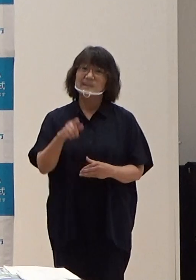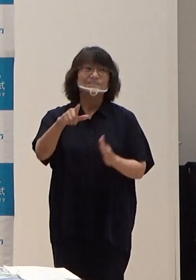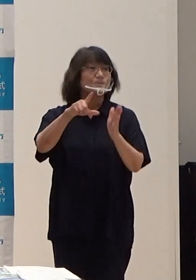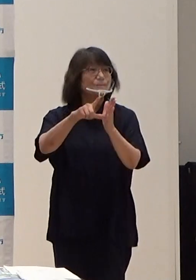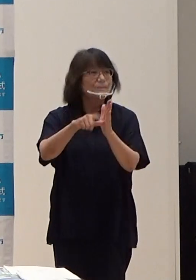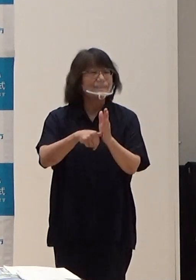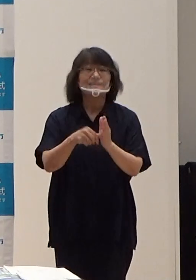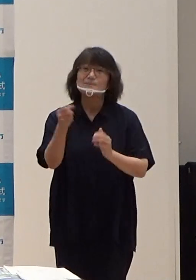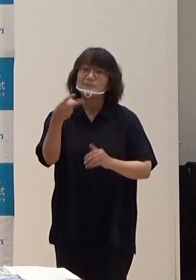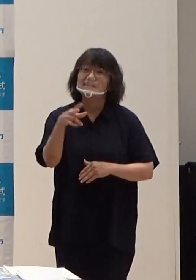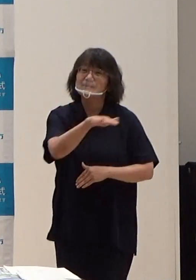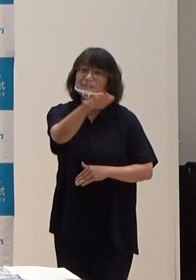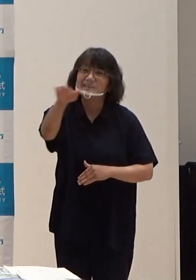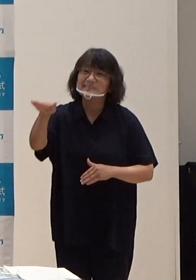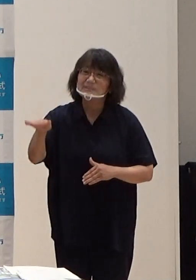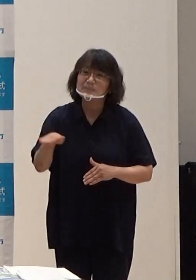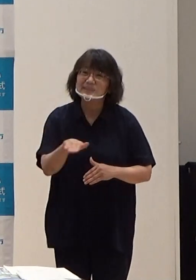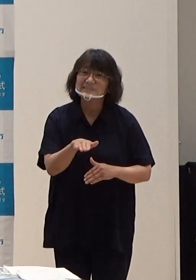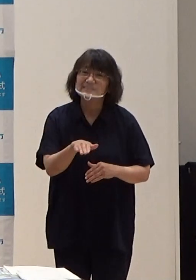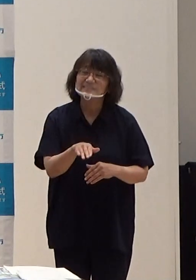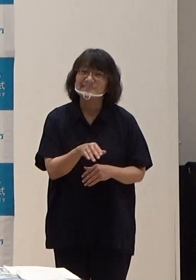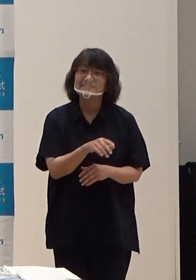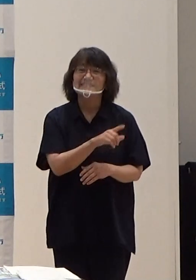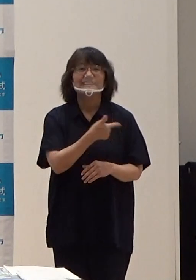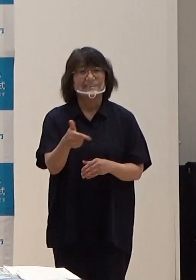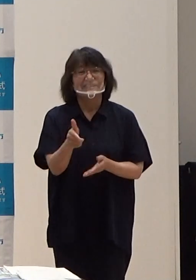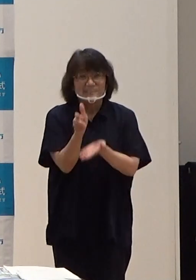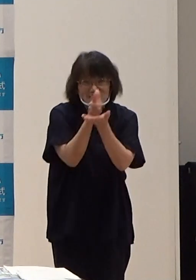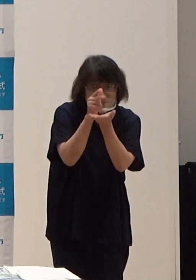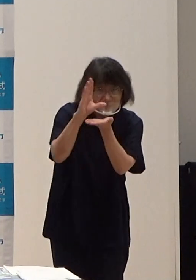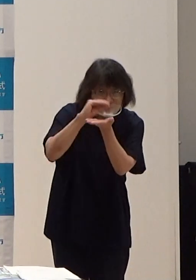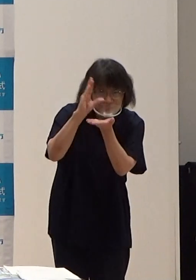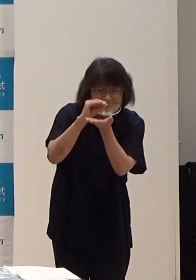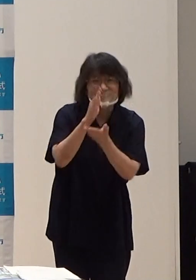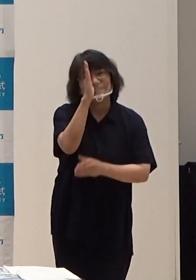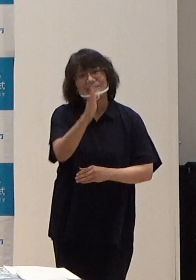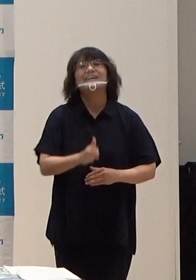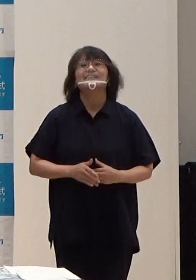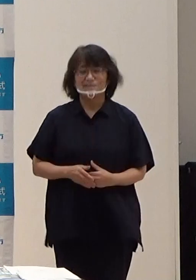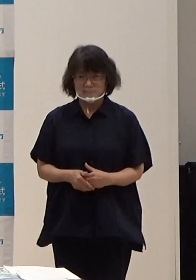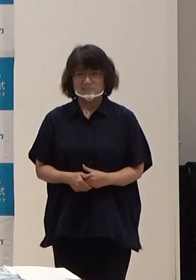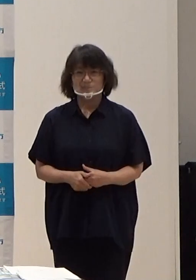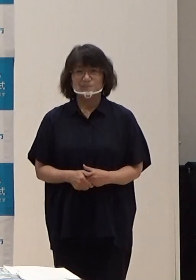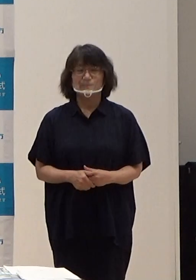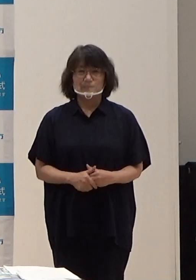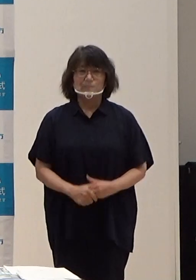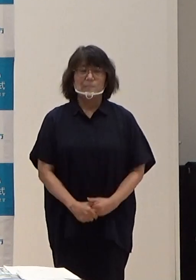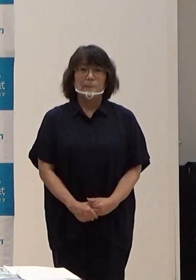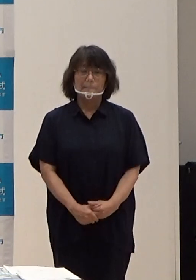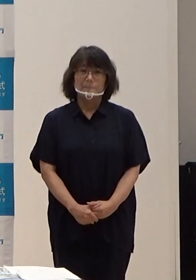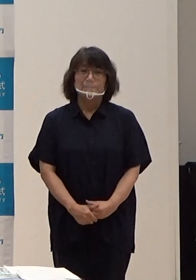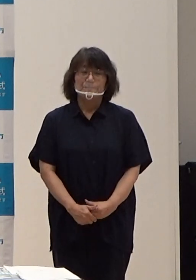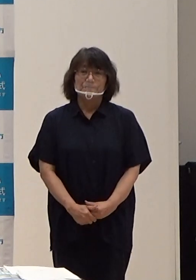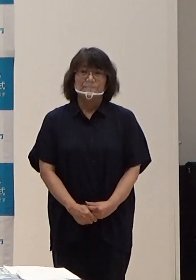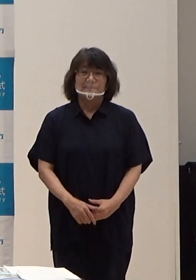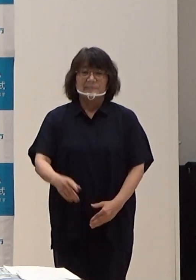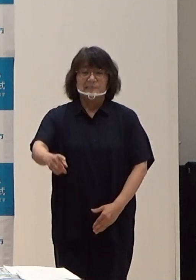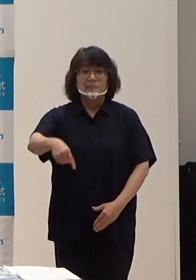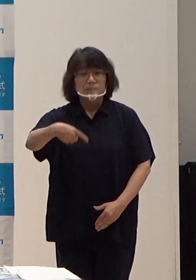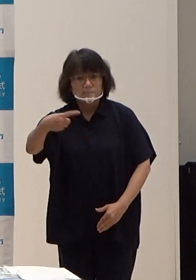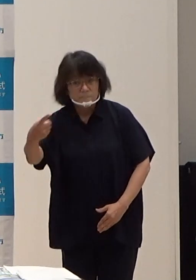様のいろんな取材もいただければと思っております。次に世代を超え